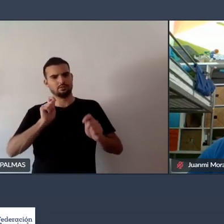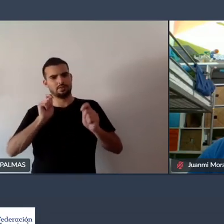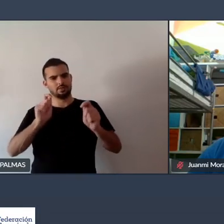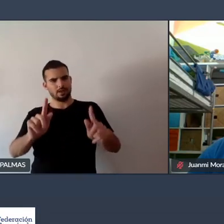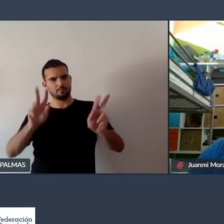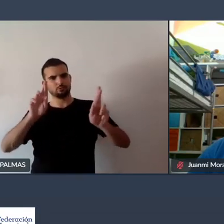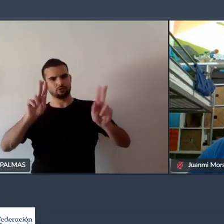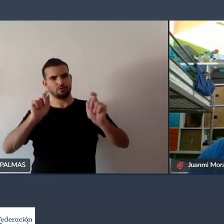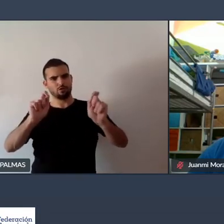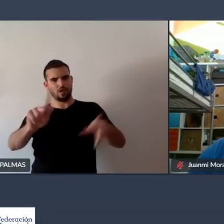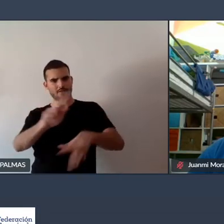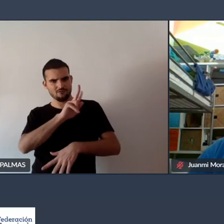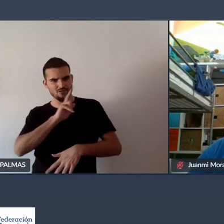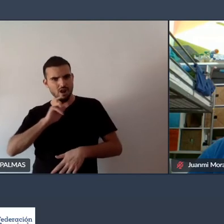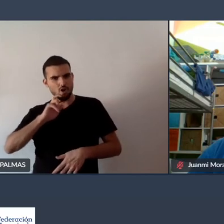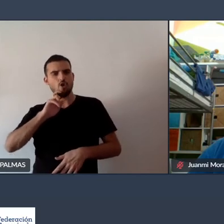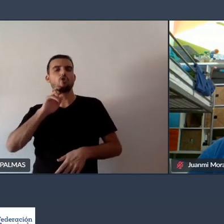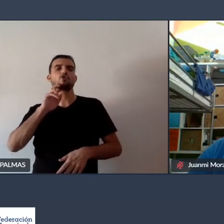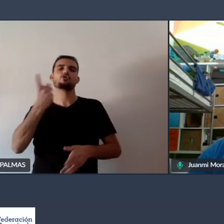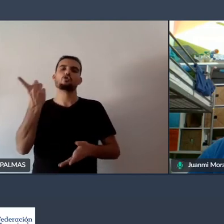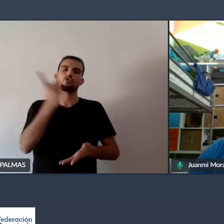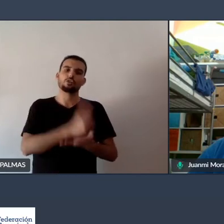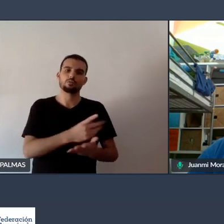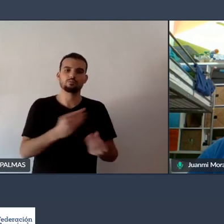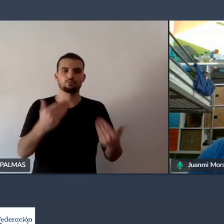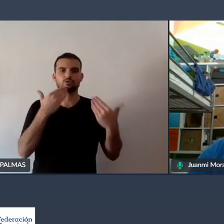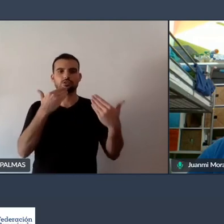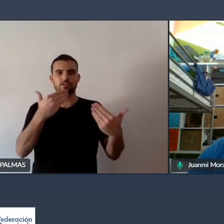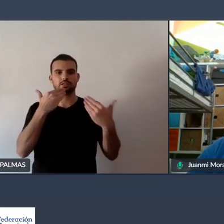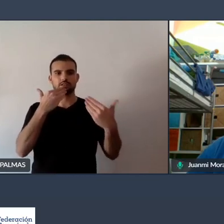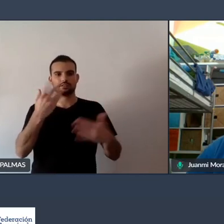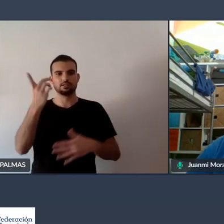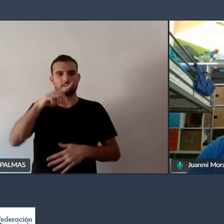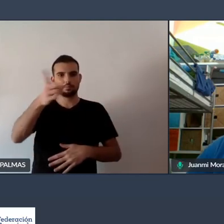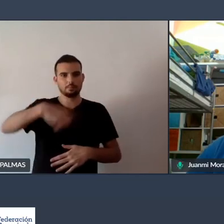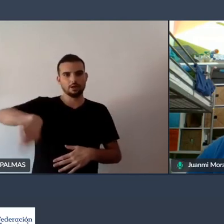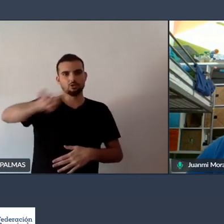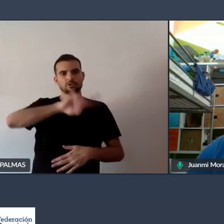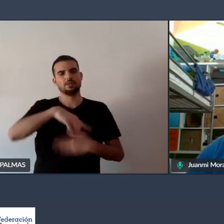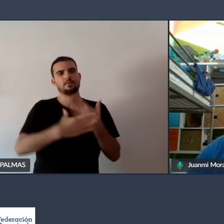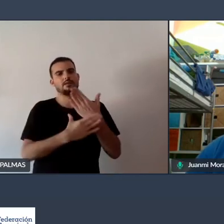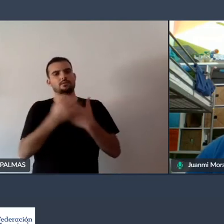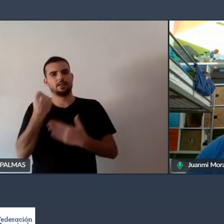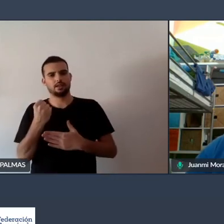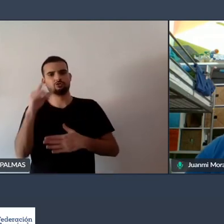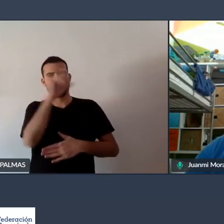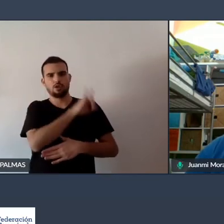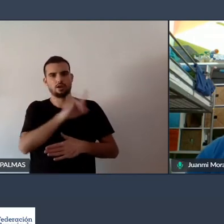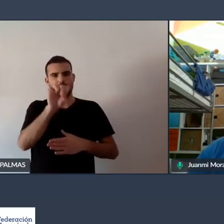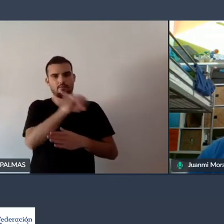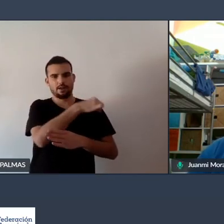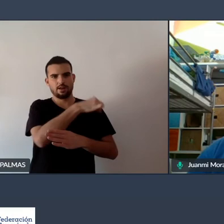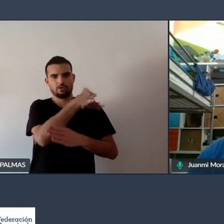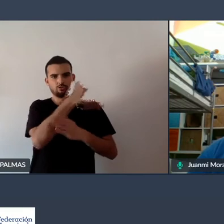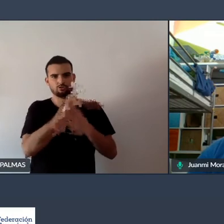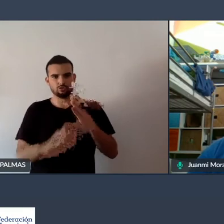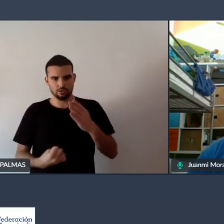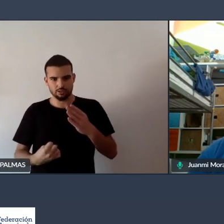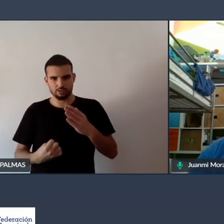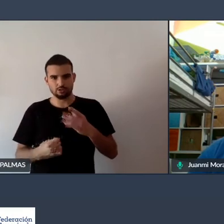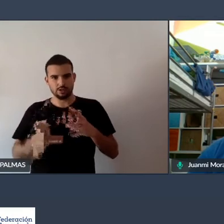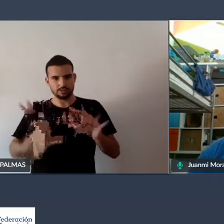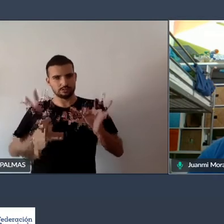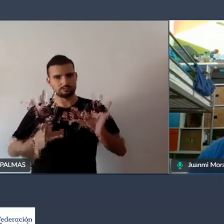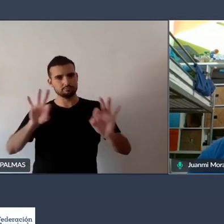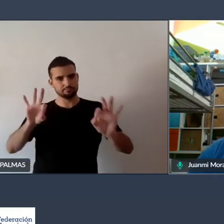valor. Y una vez más, mi agradecimiento para vosotros, para la Federación Canaria de Baloncesto. A ti, Juanmi, en particular, ya lo